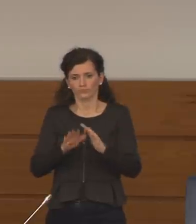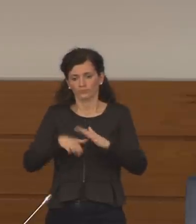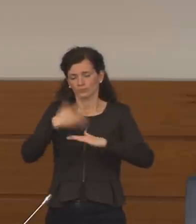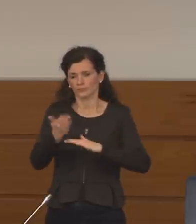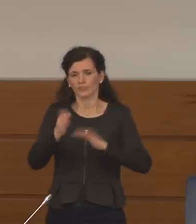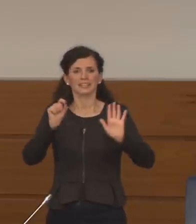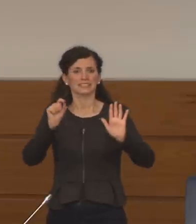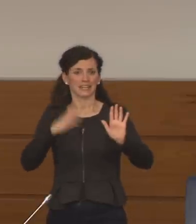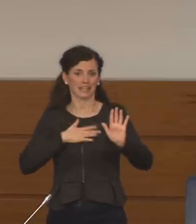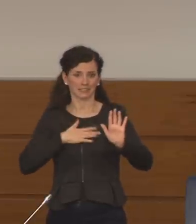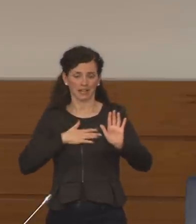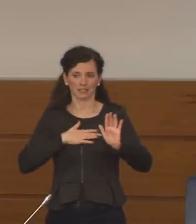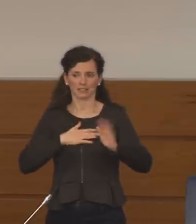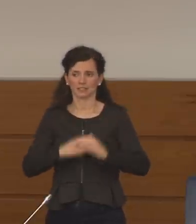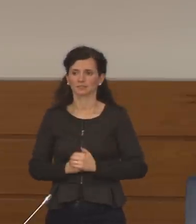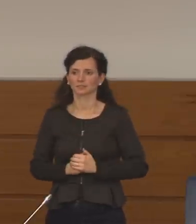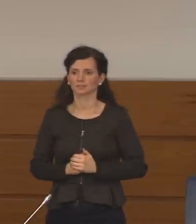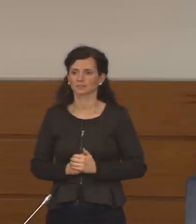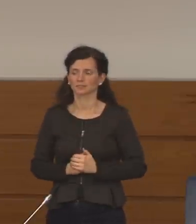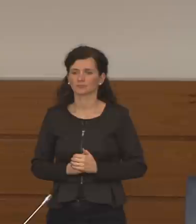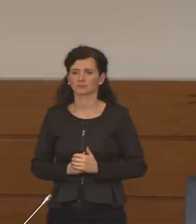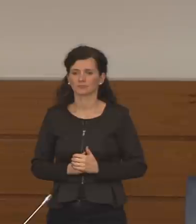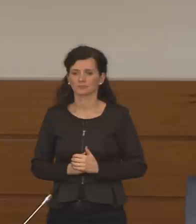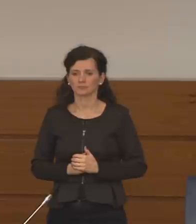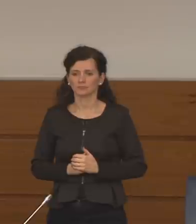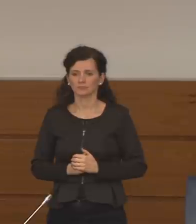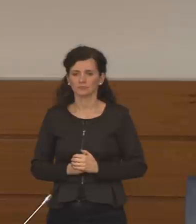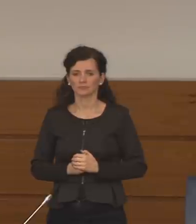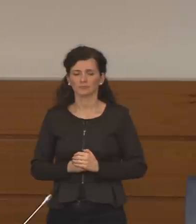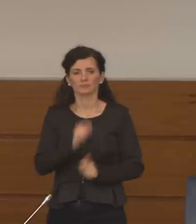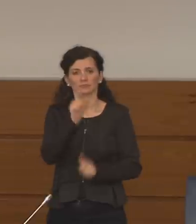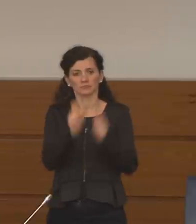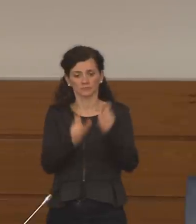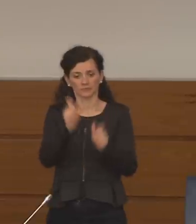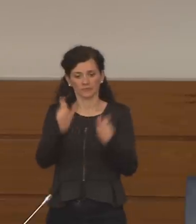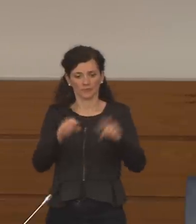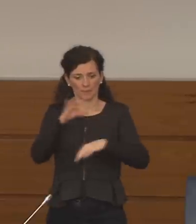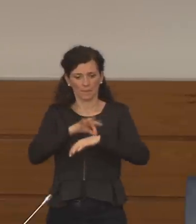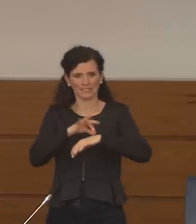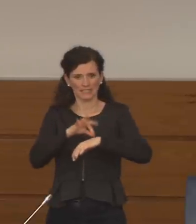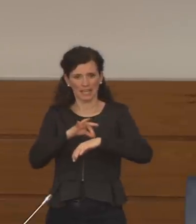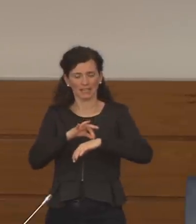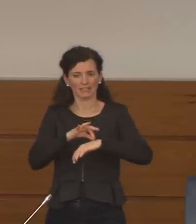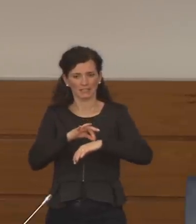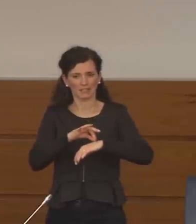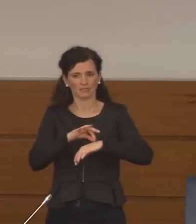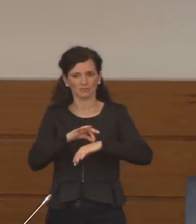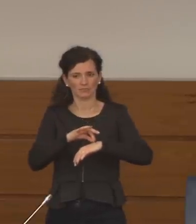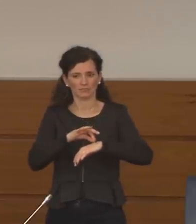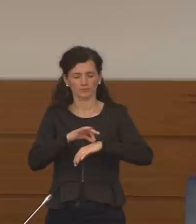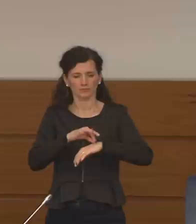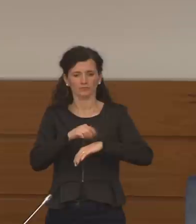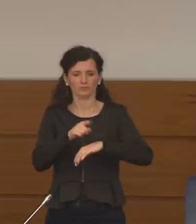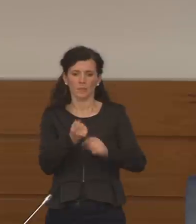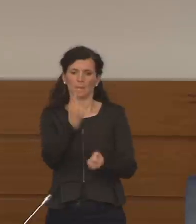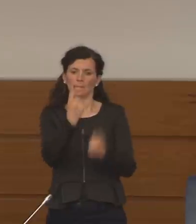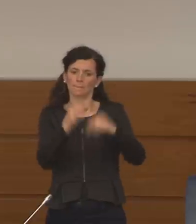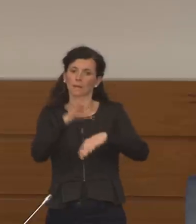70 anni sono pazienti caratterizzati da presenza di più patologie